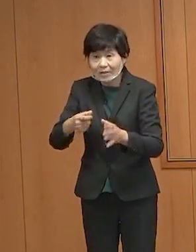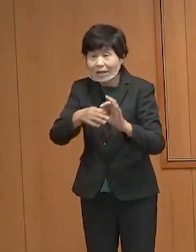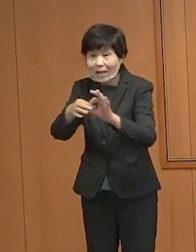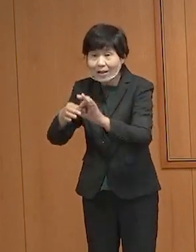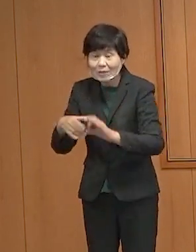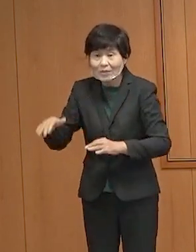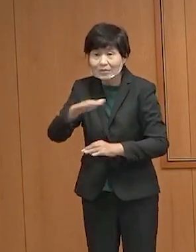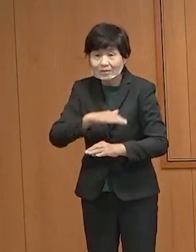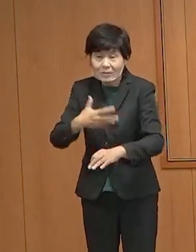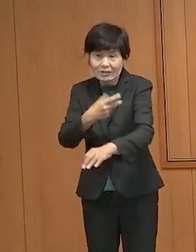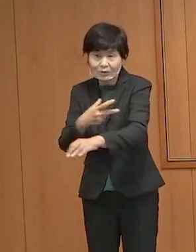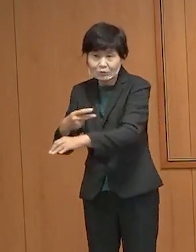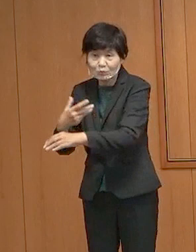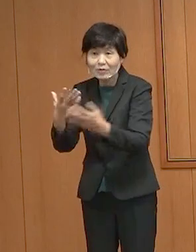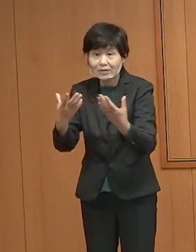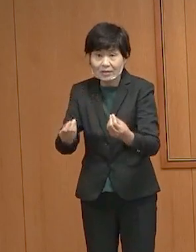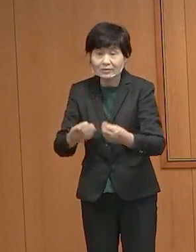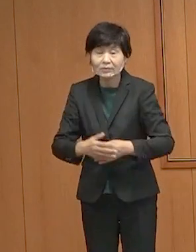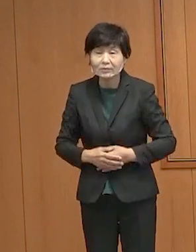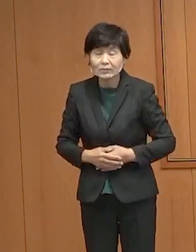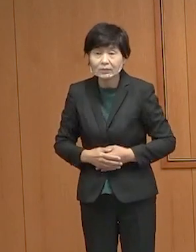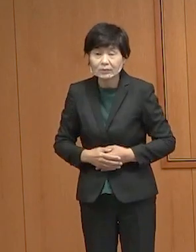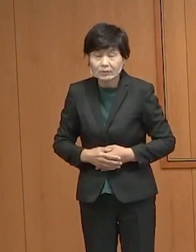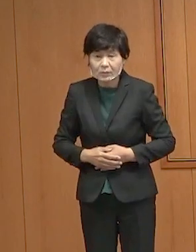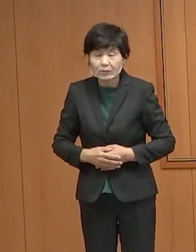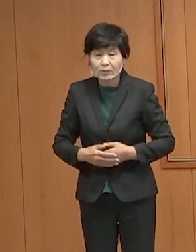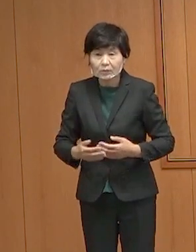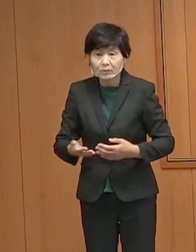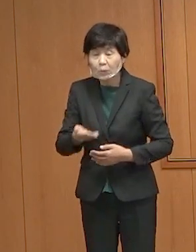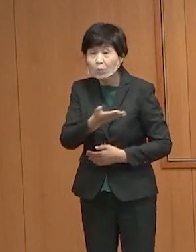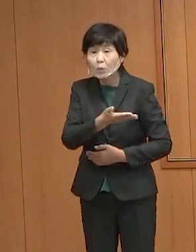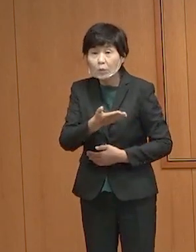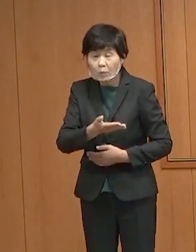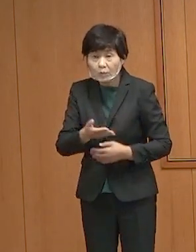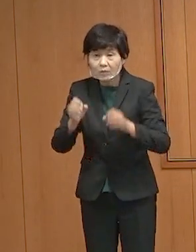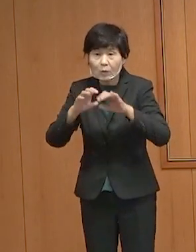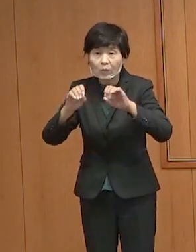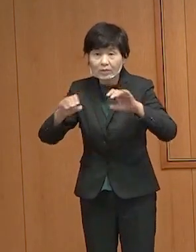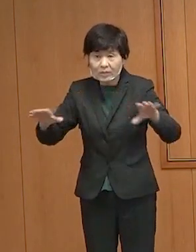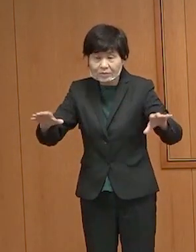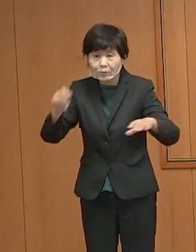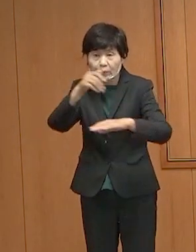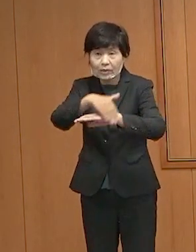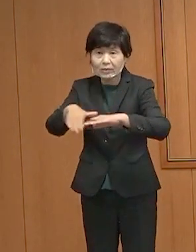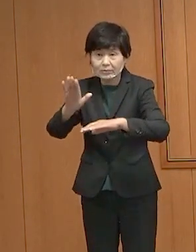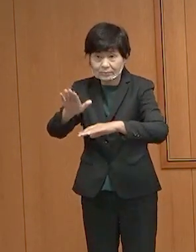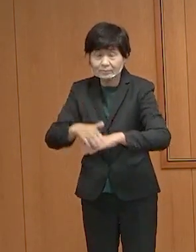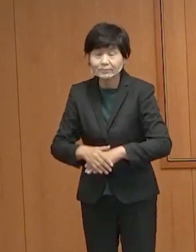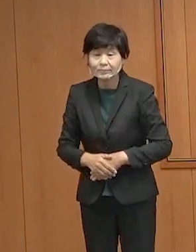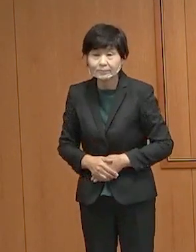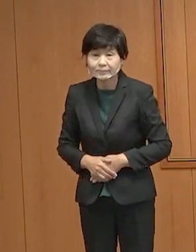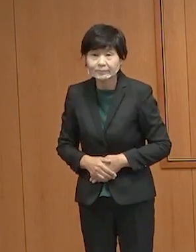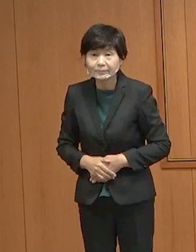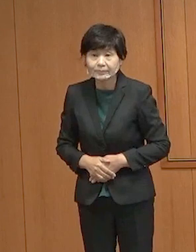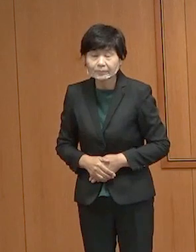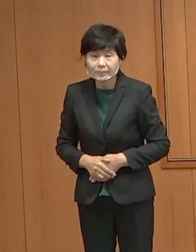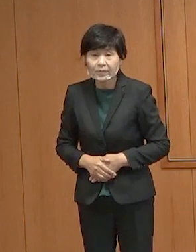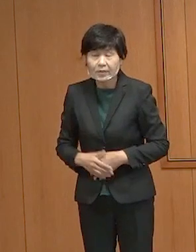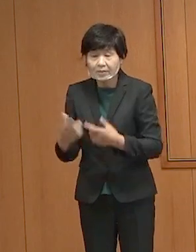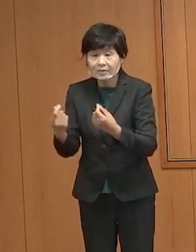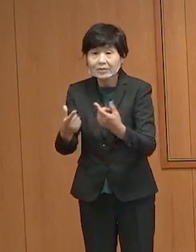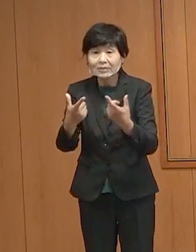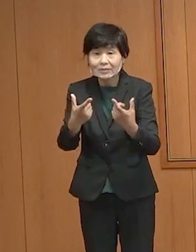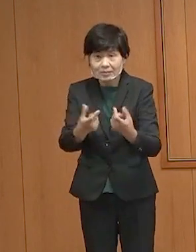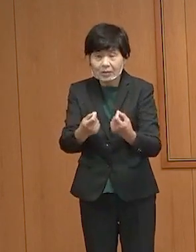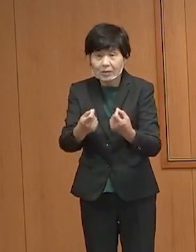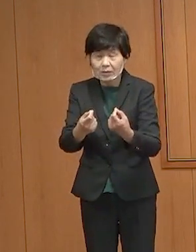。 以上のような動画を流す予定にしております。しっかりとこ